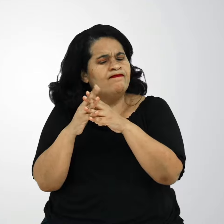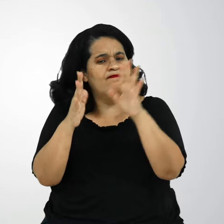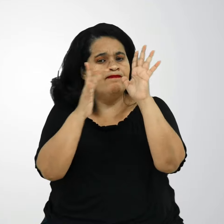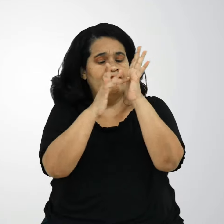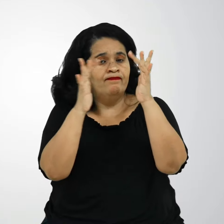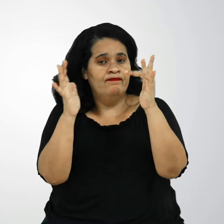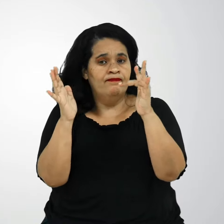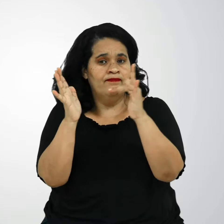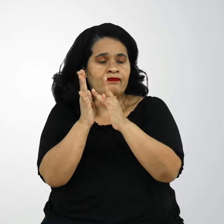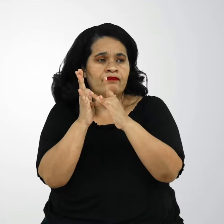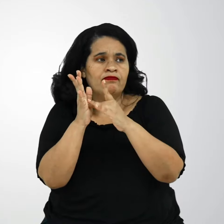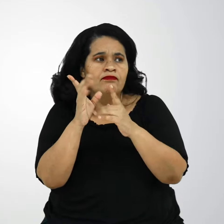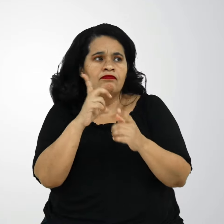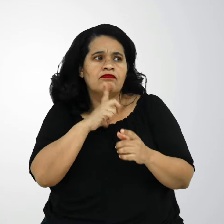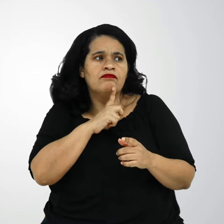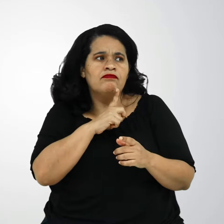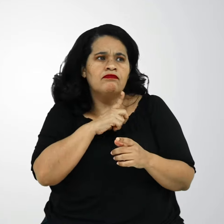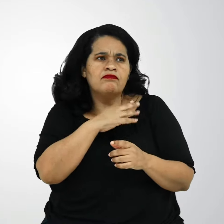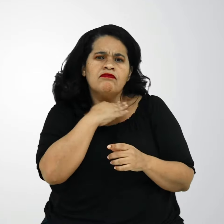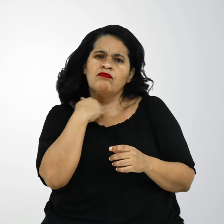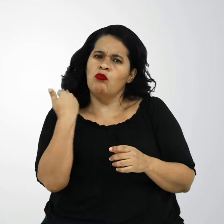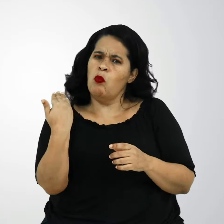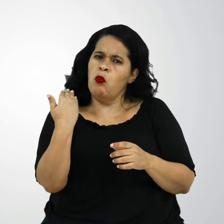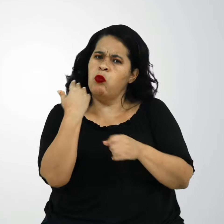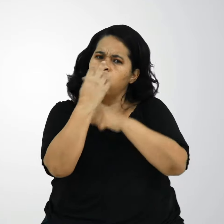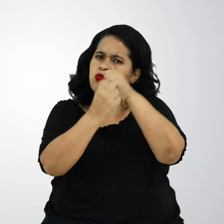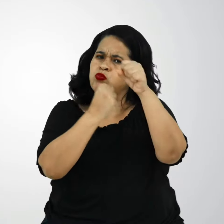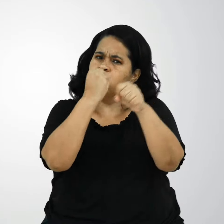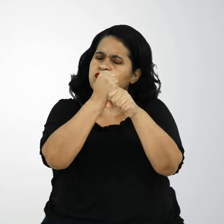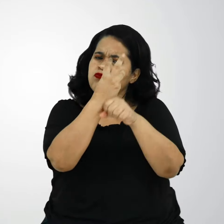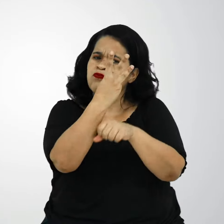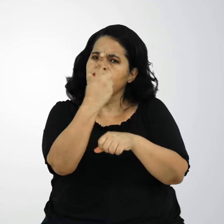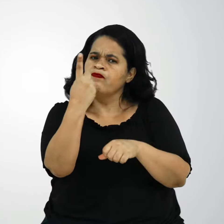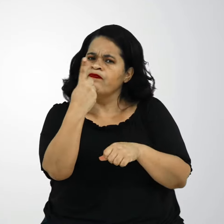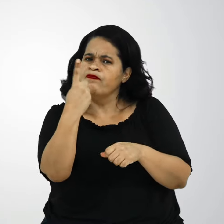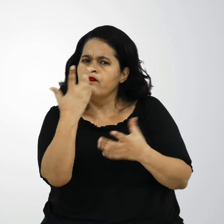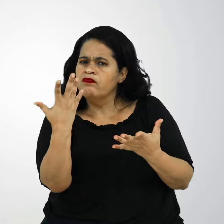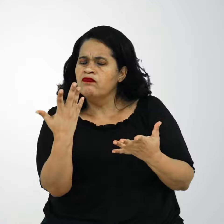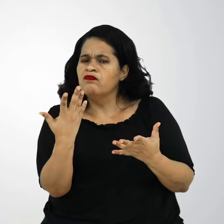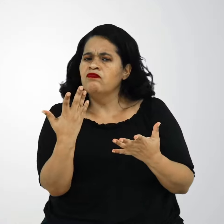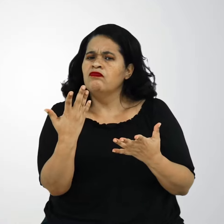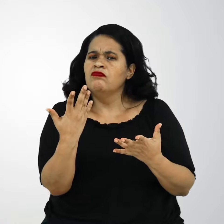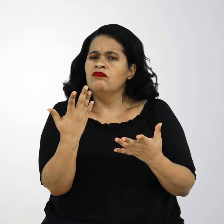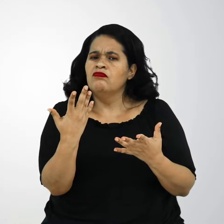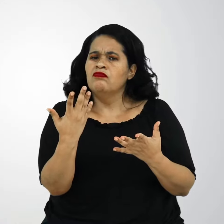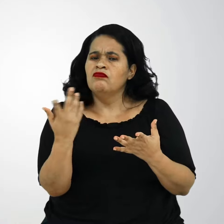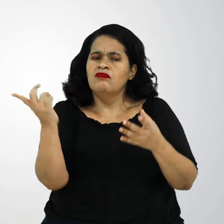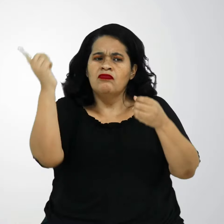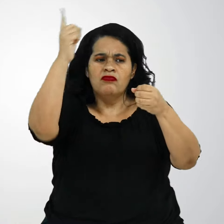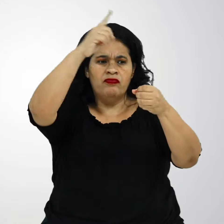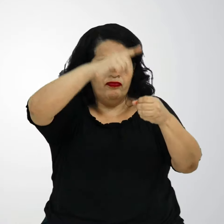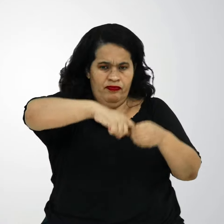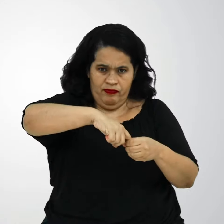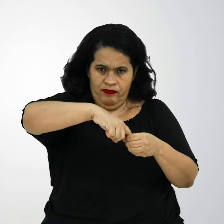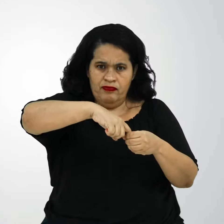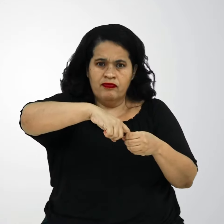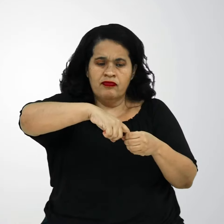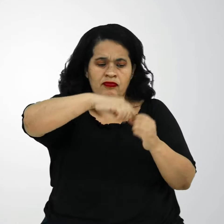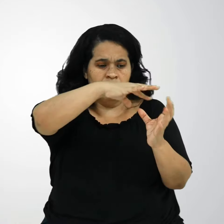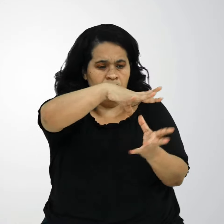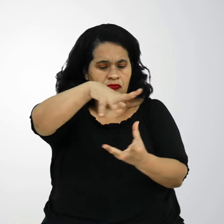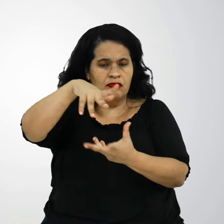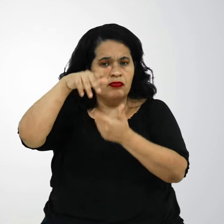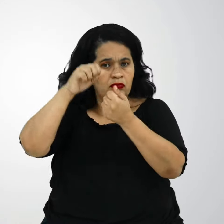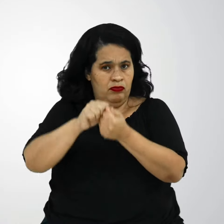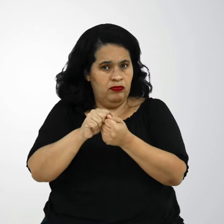Jesus teria que ter morrido no ano 31 mesmo. Jesus teria que ter vindo no ano 3. Nascido,